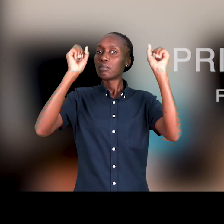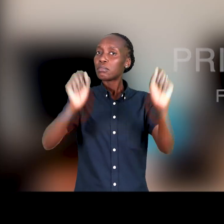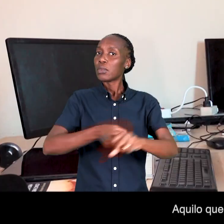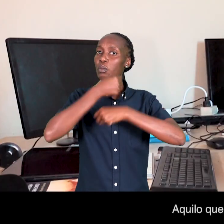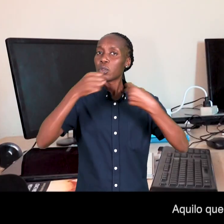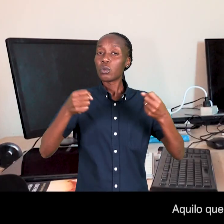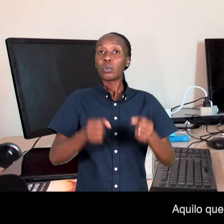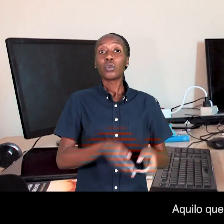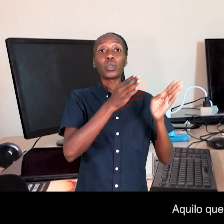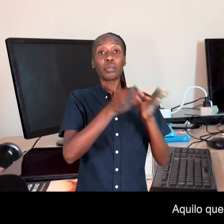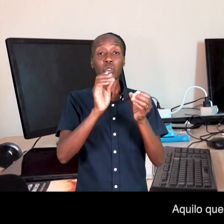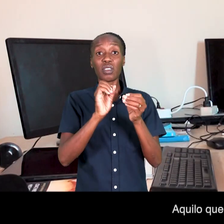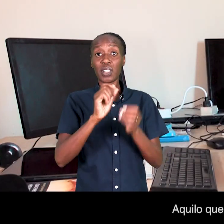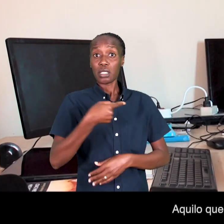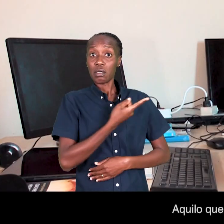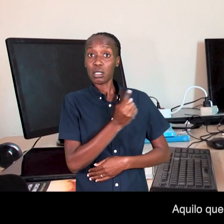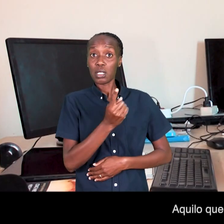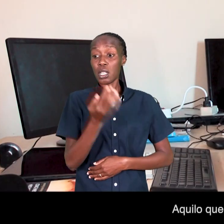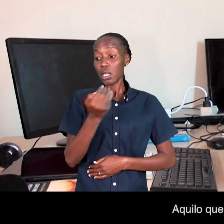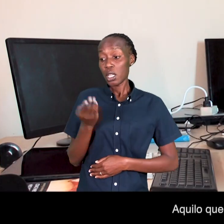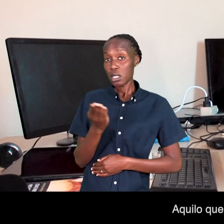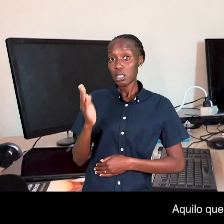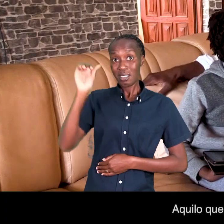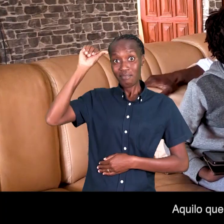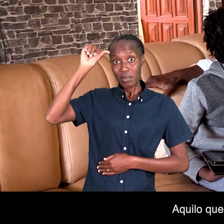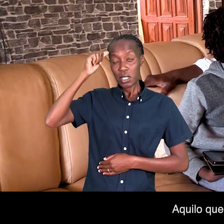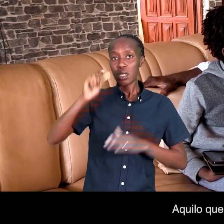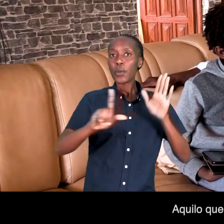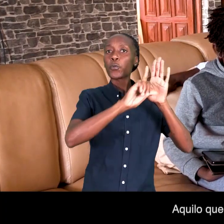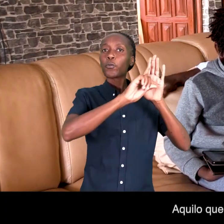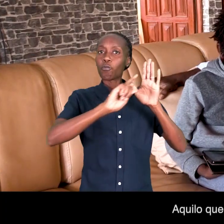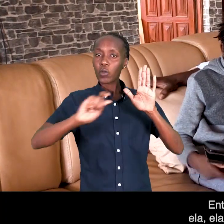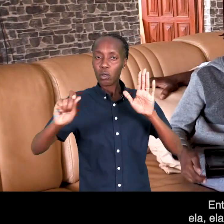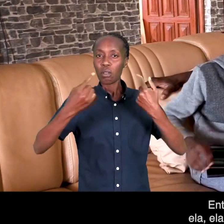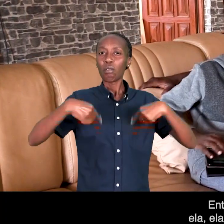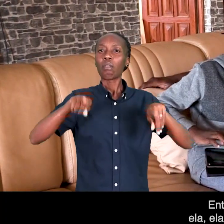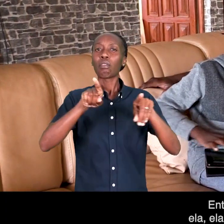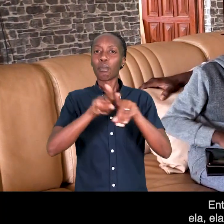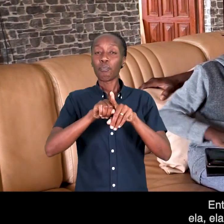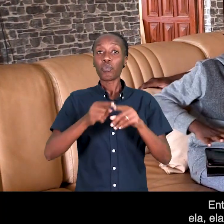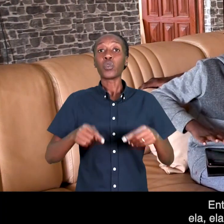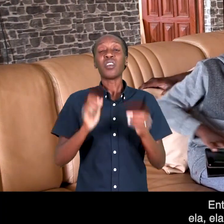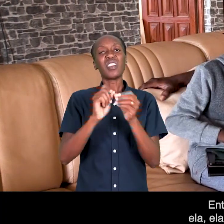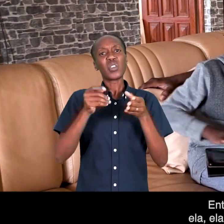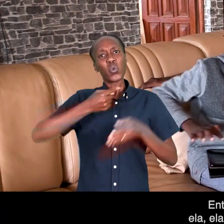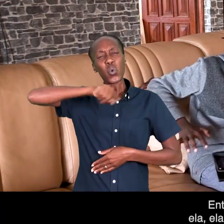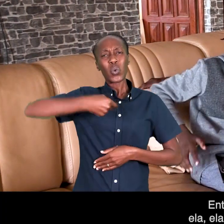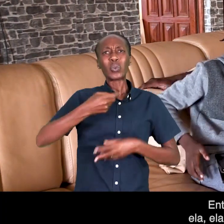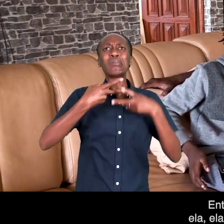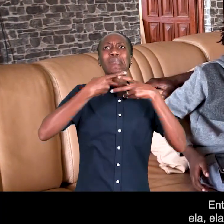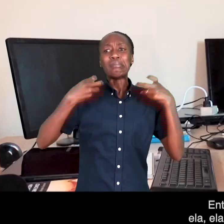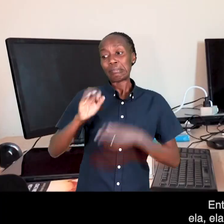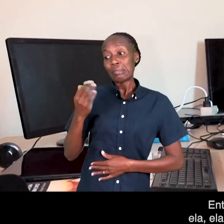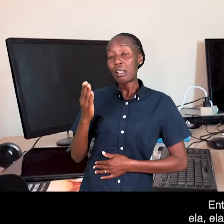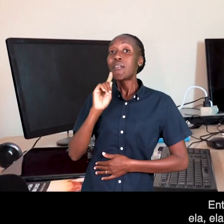gritar. Aquilo que as pessoas fazem, a criança autista absorve. Então, do mesmo jeito que nós gritamos com